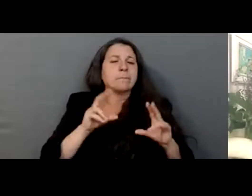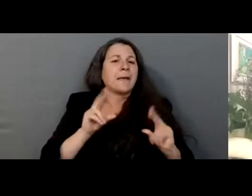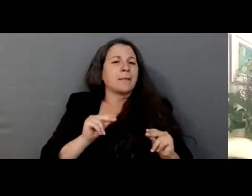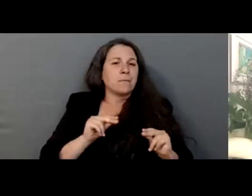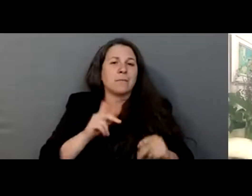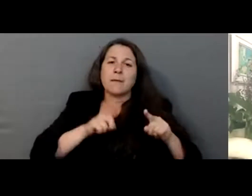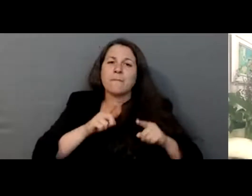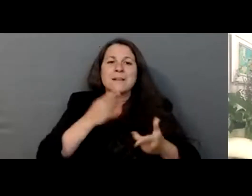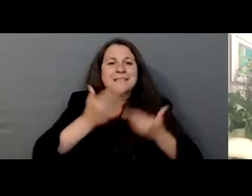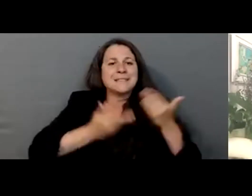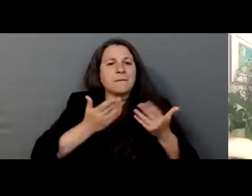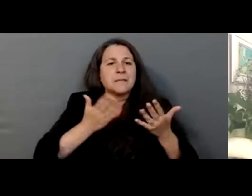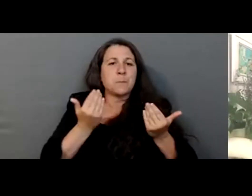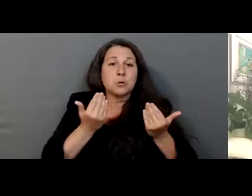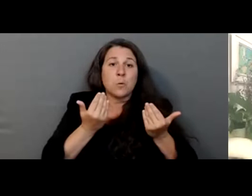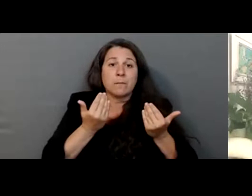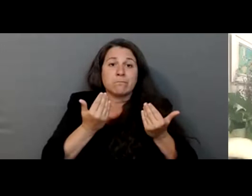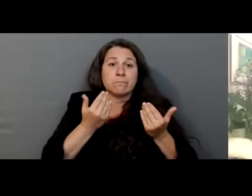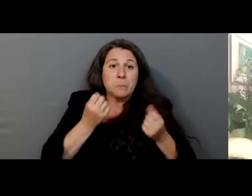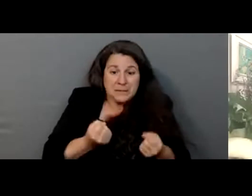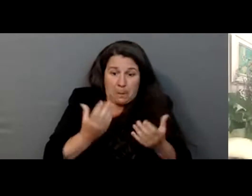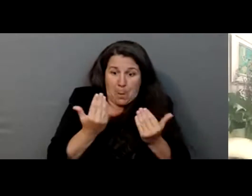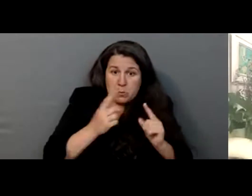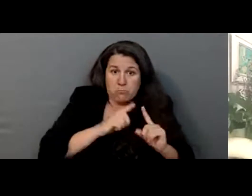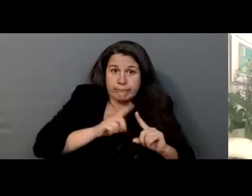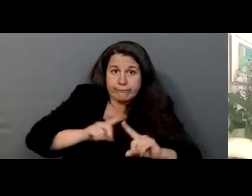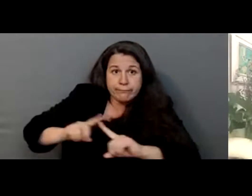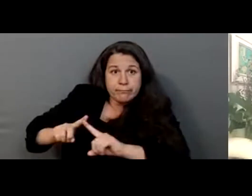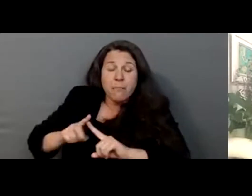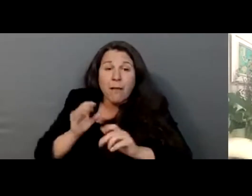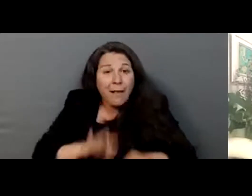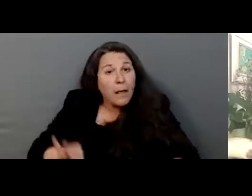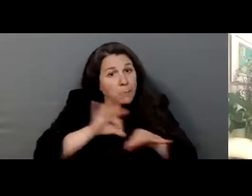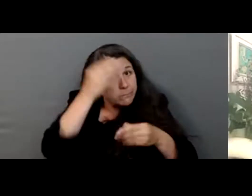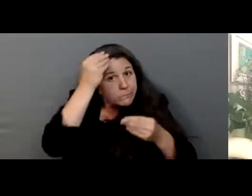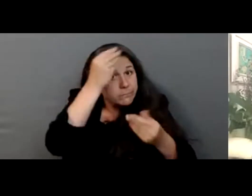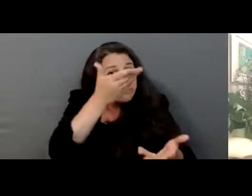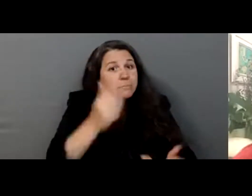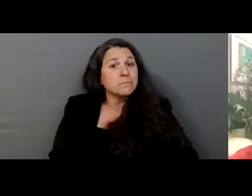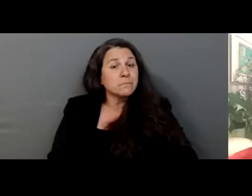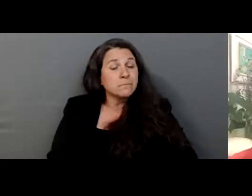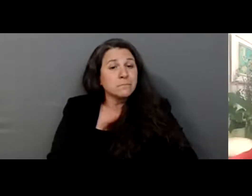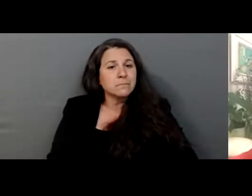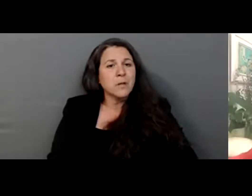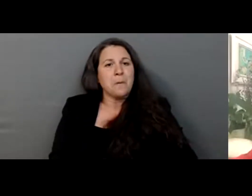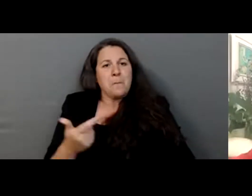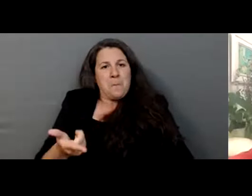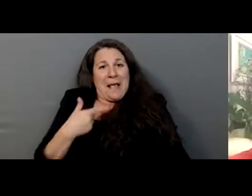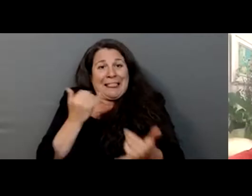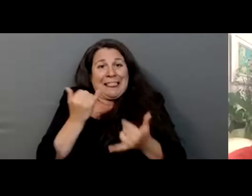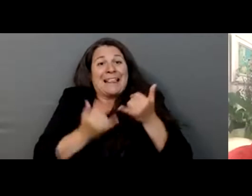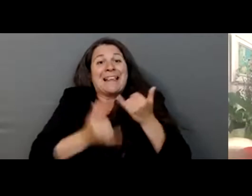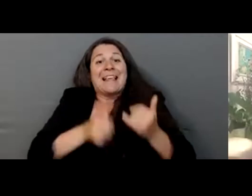services. Donc, pour nous, c'est vraiment important de parler de ça. Je vais juste dire un dernier mini-mot parce que je sens que